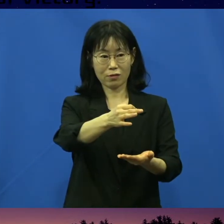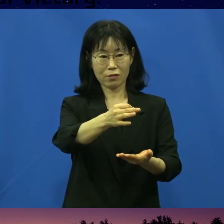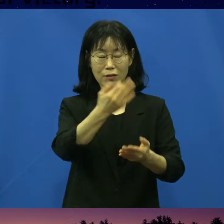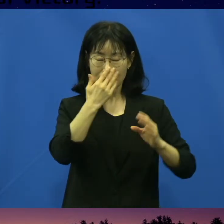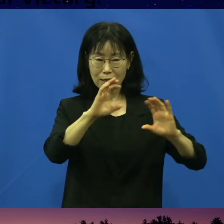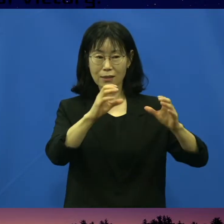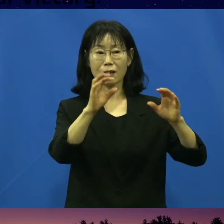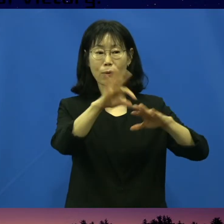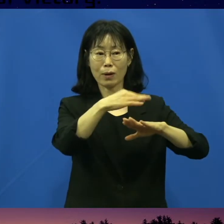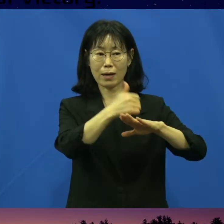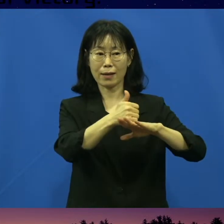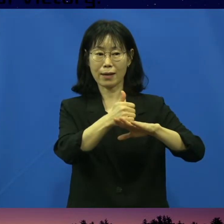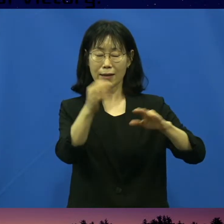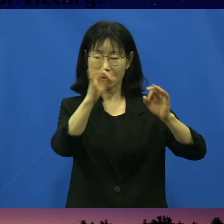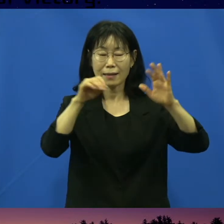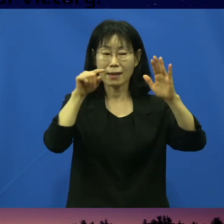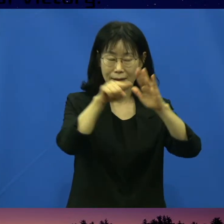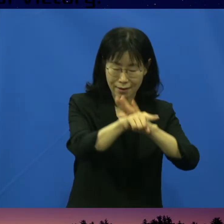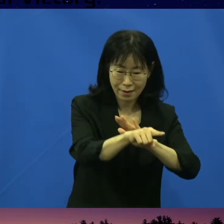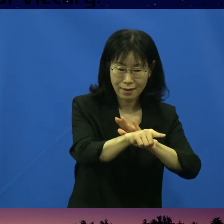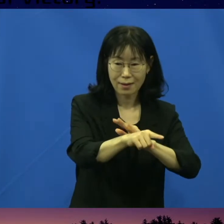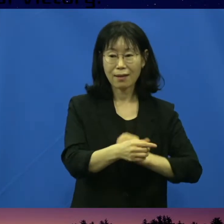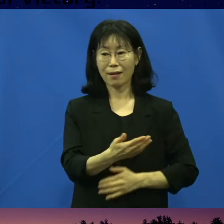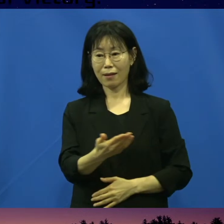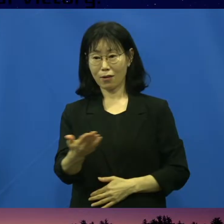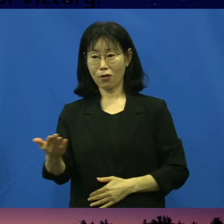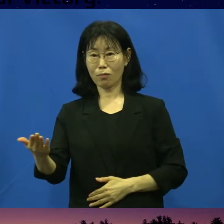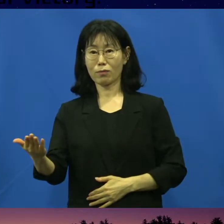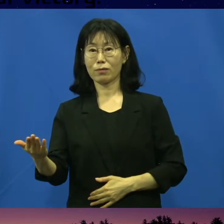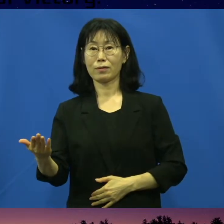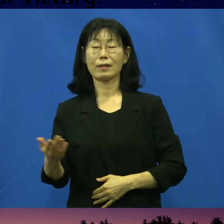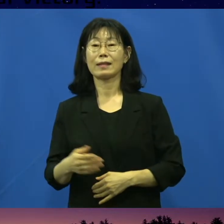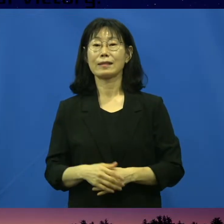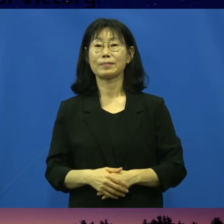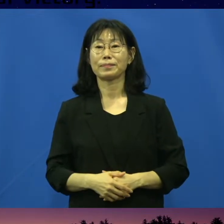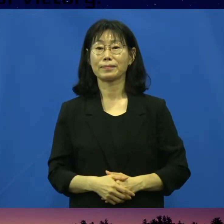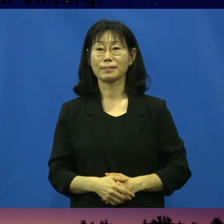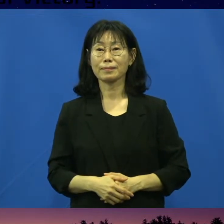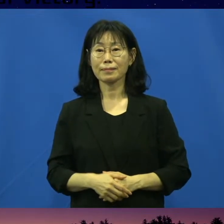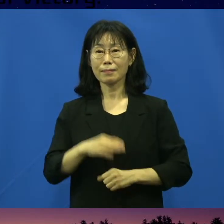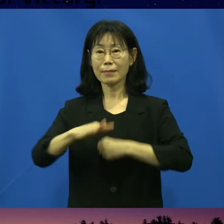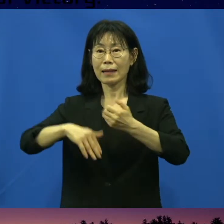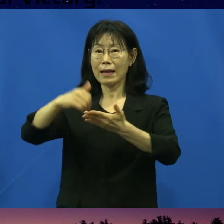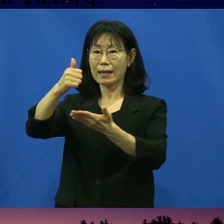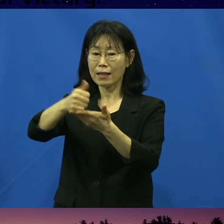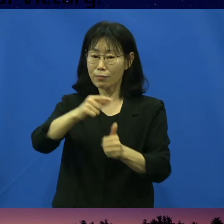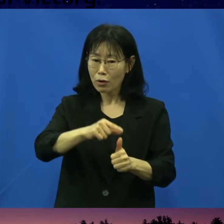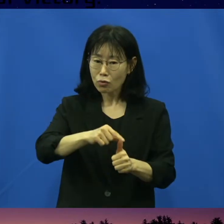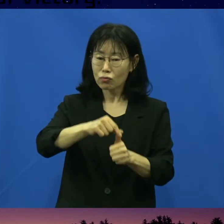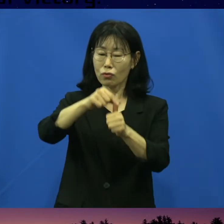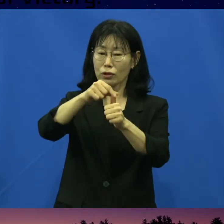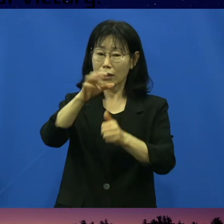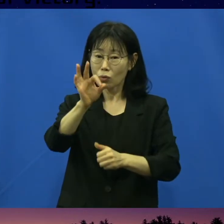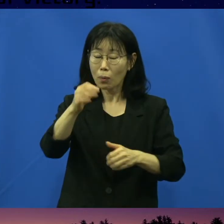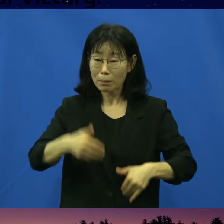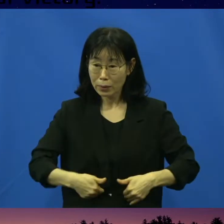잘못되면 노력과 열심은 의미가 없어요. 모든 게 숲으로 돌아가는 것입니다. 하나님의 구원에는 돈이 필요하지